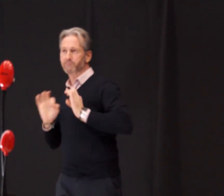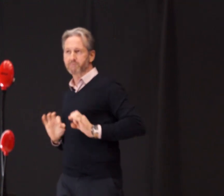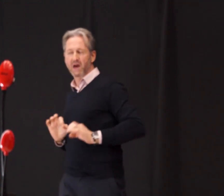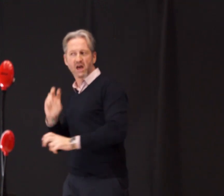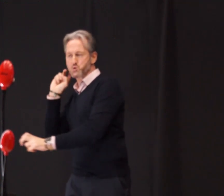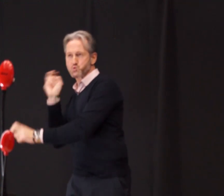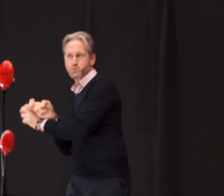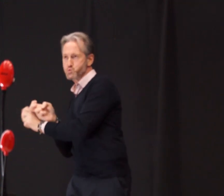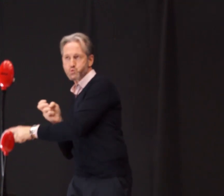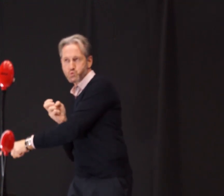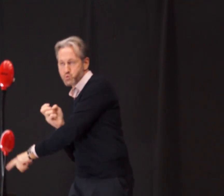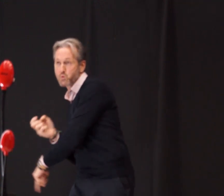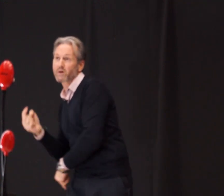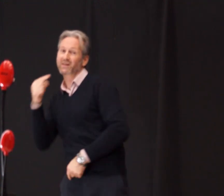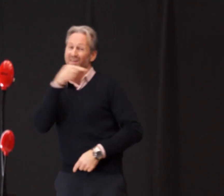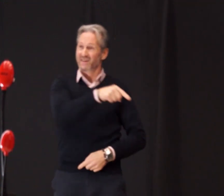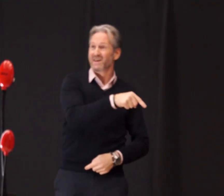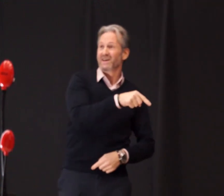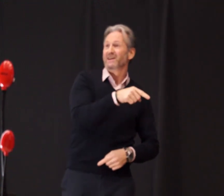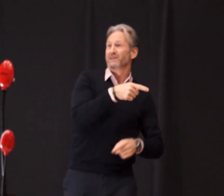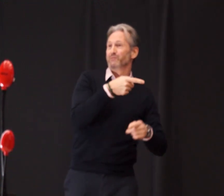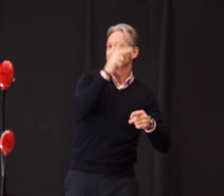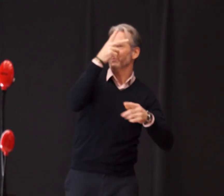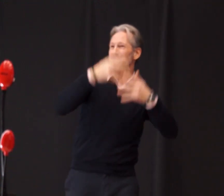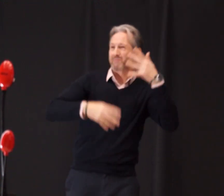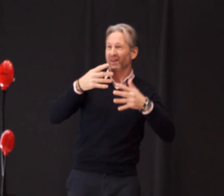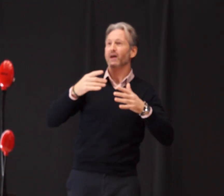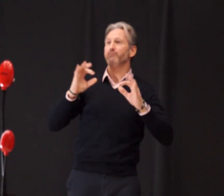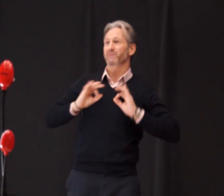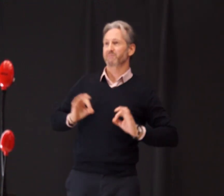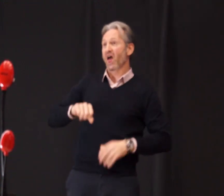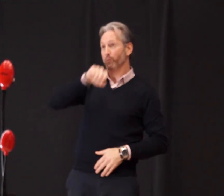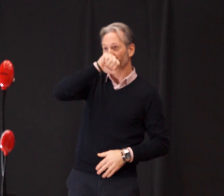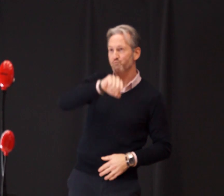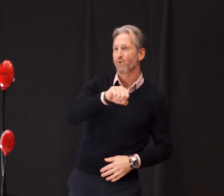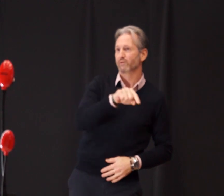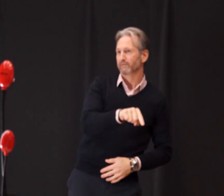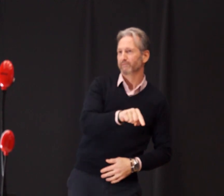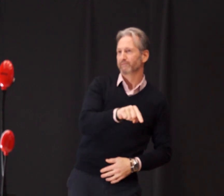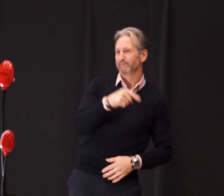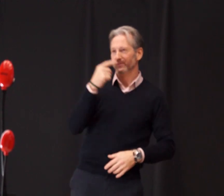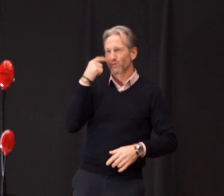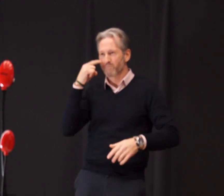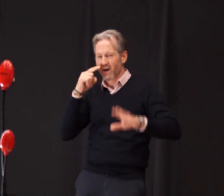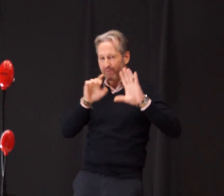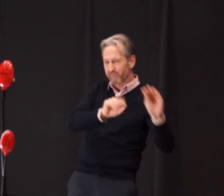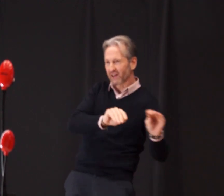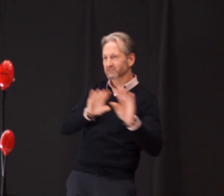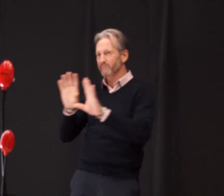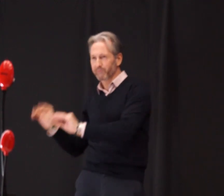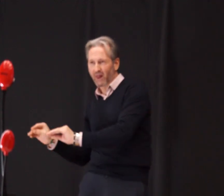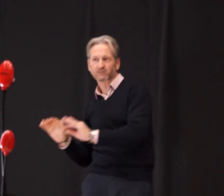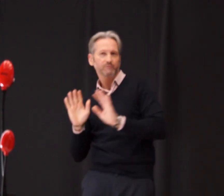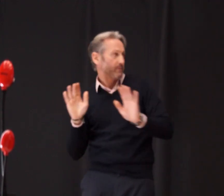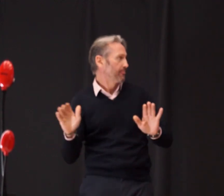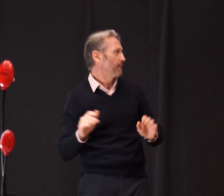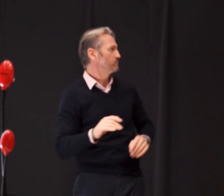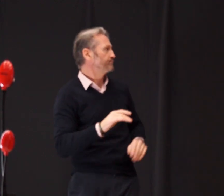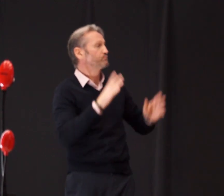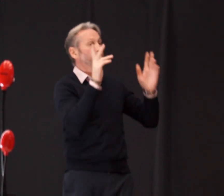lexicale. Donc, quand je commence à travailler avec les enfants sur les questions de paramètres de lexique, c'est des choses qui sont très intéressantes pour les